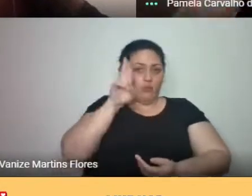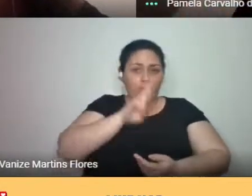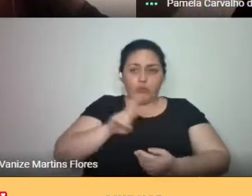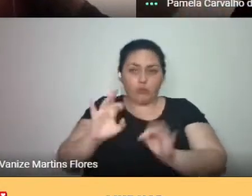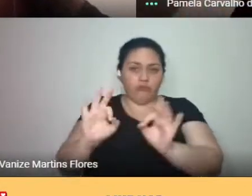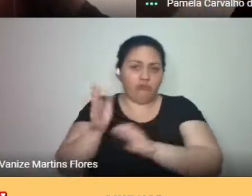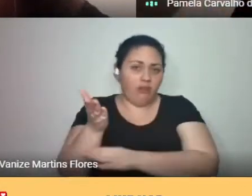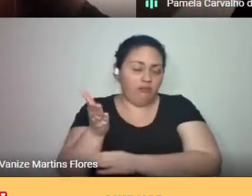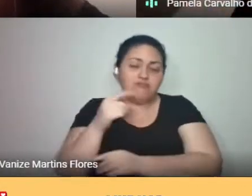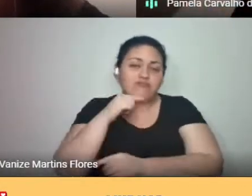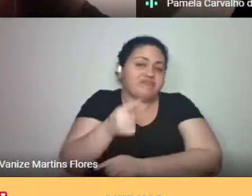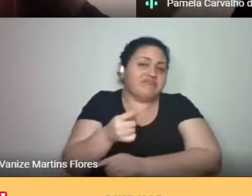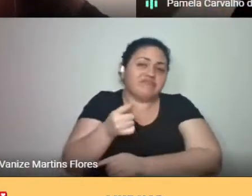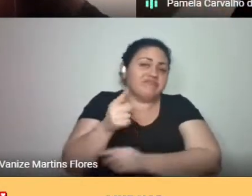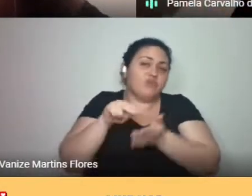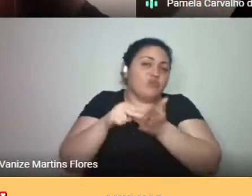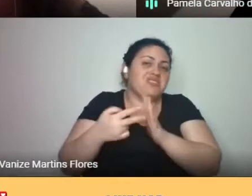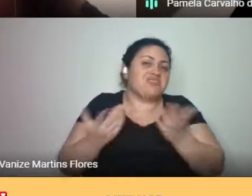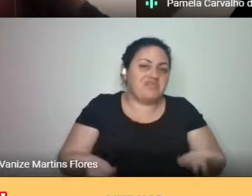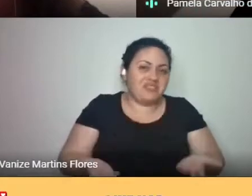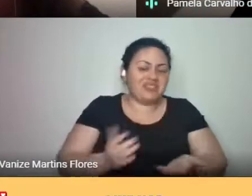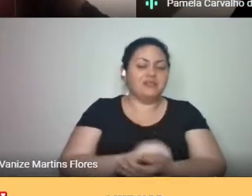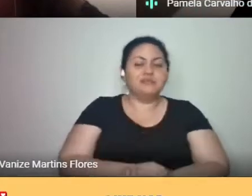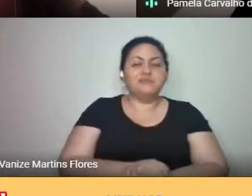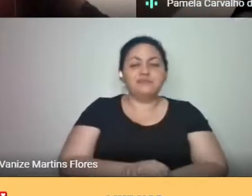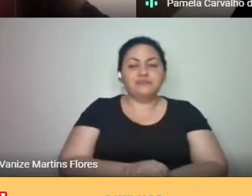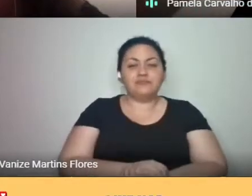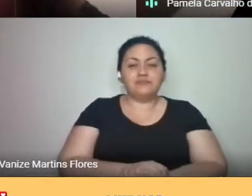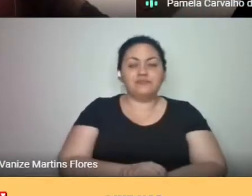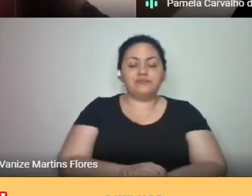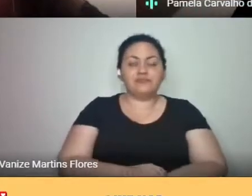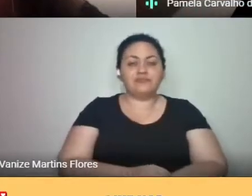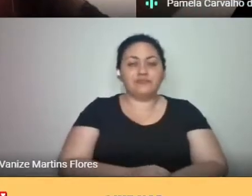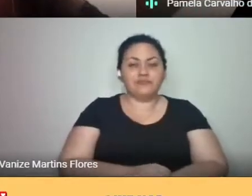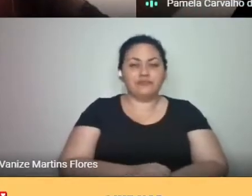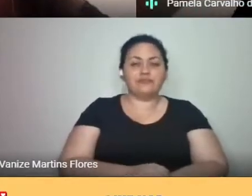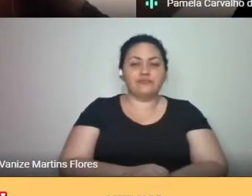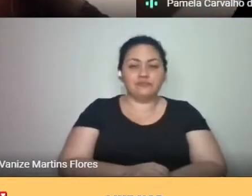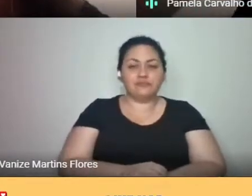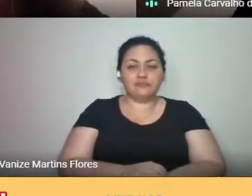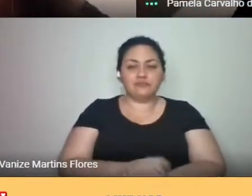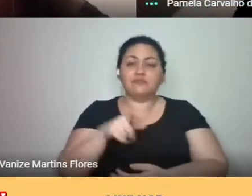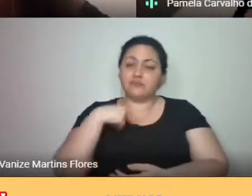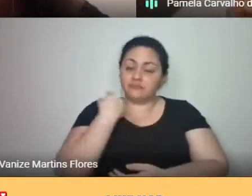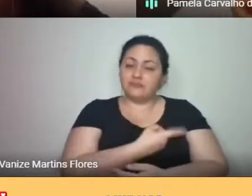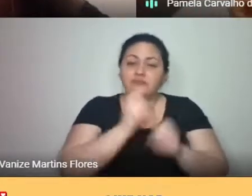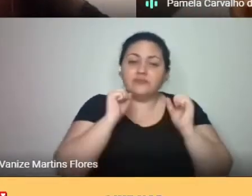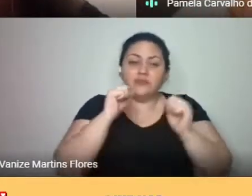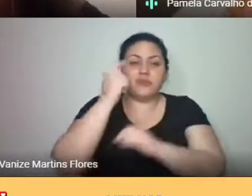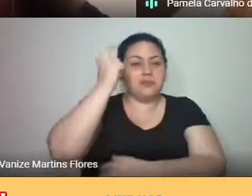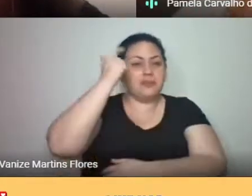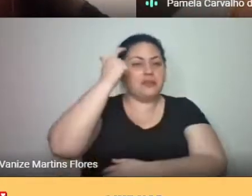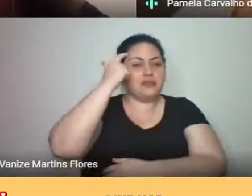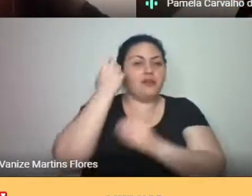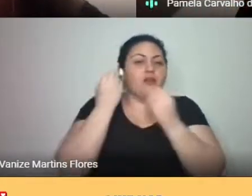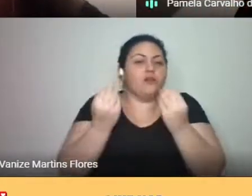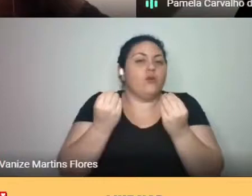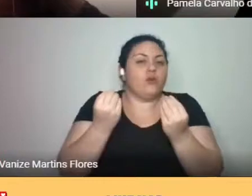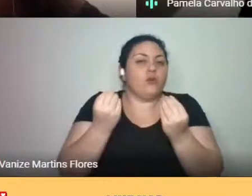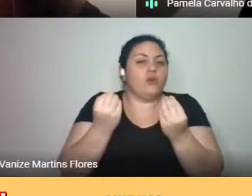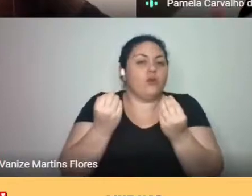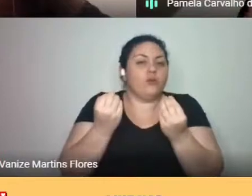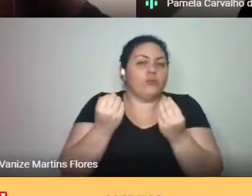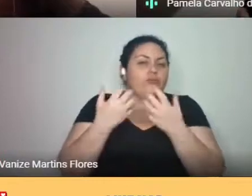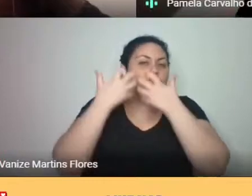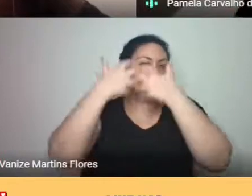enfim. Então, a gente também pode reivindicar como é que a gente quer que isso funcione. É uma coisa micro,